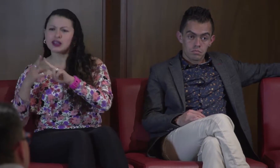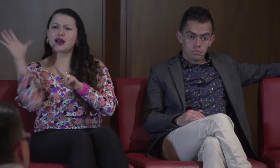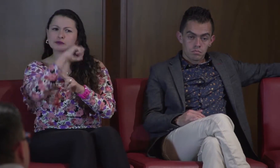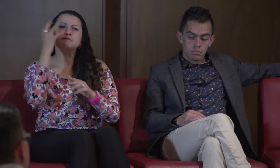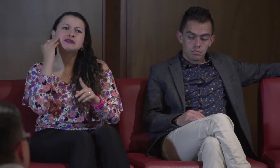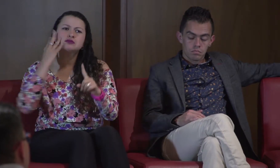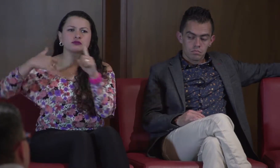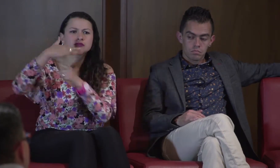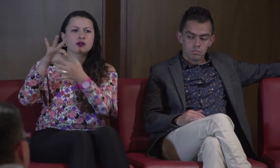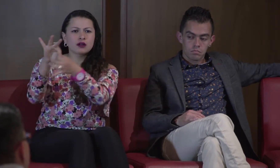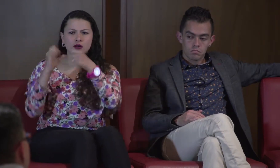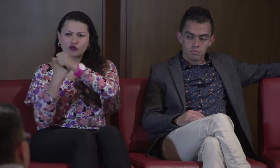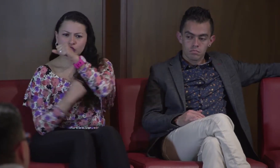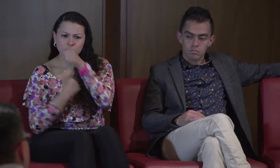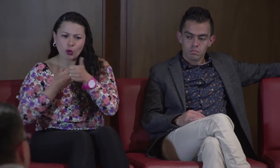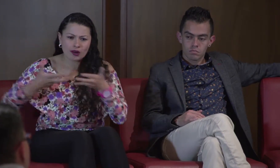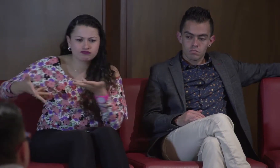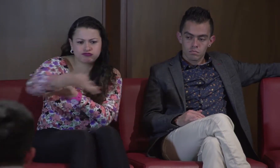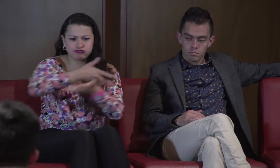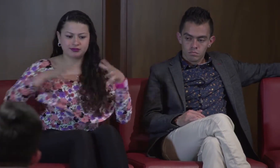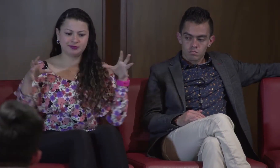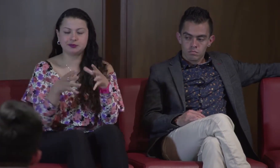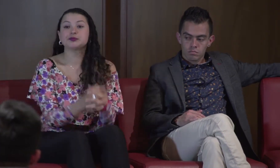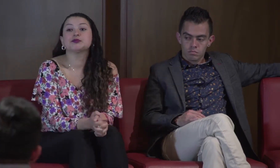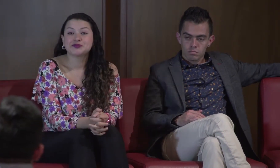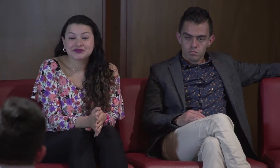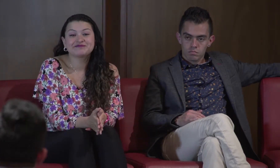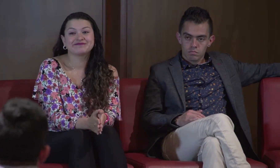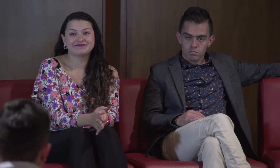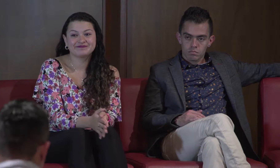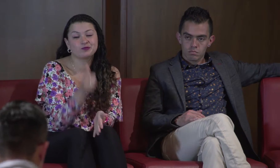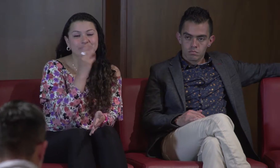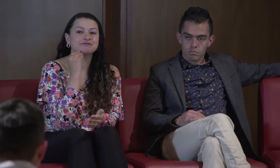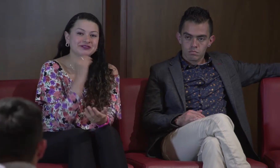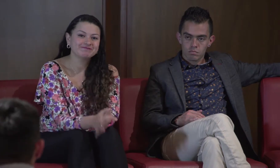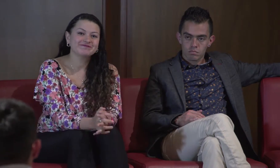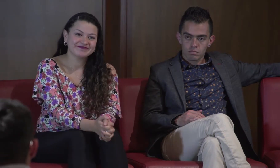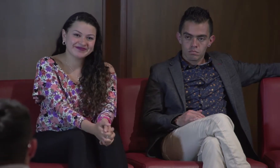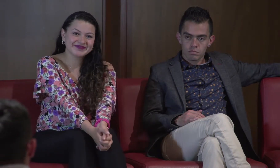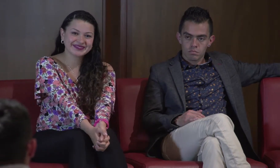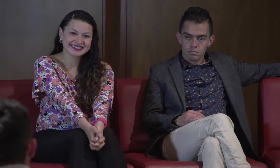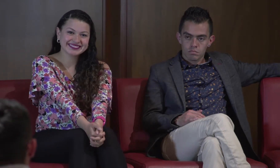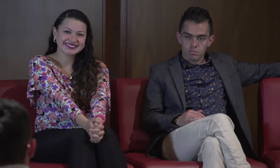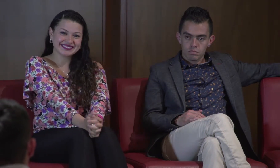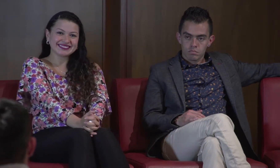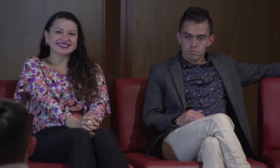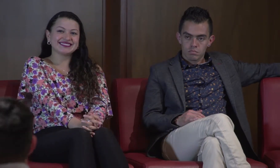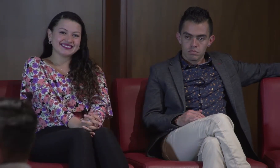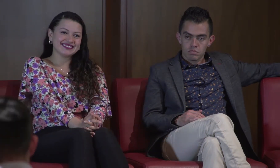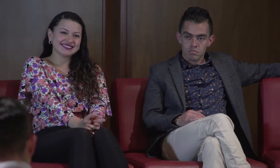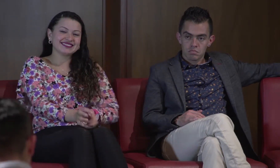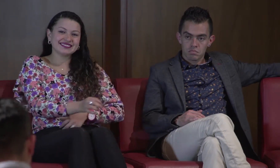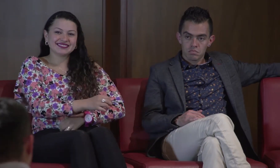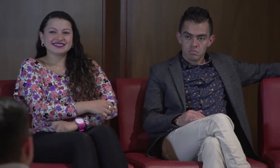de mis compañeros, de investigar a qué se refería, poder sentar estas bases, y esto también lo hice con la ayuda de internet y